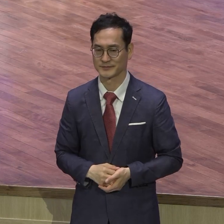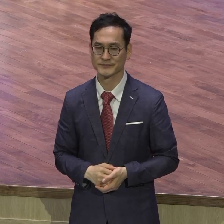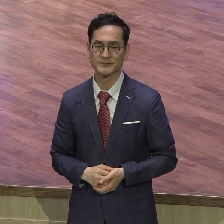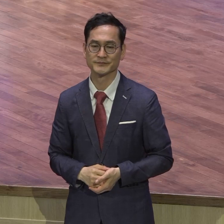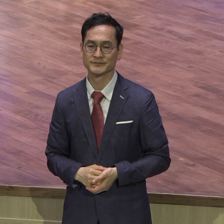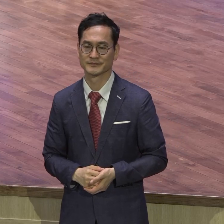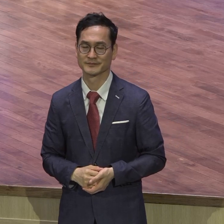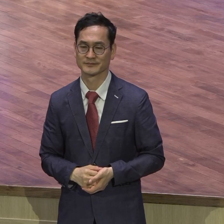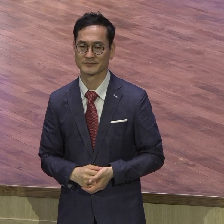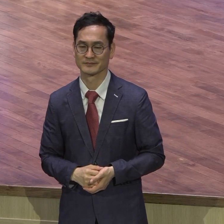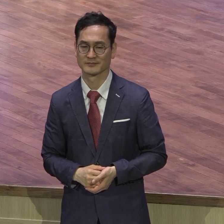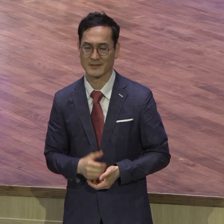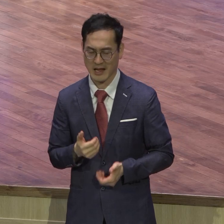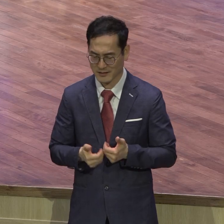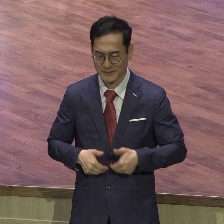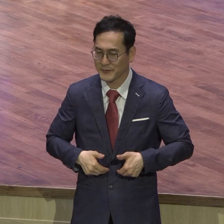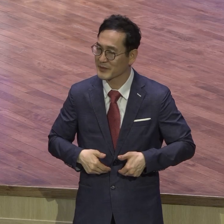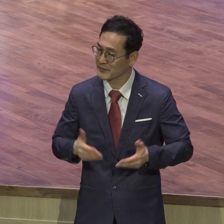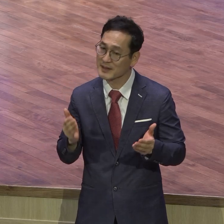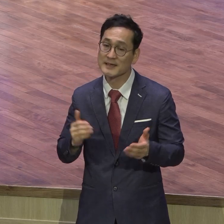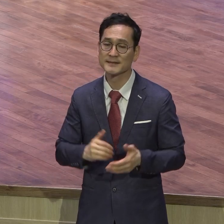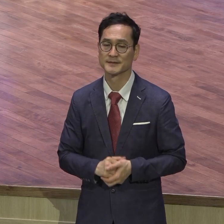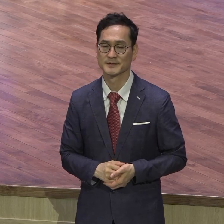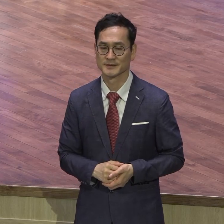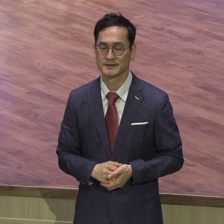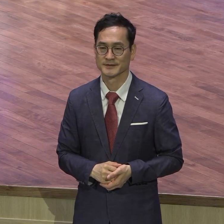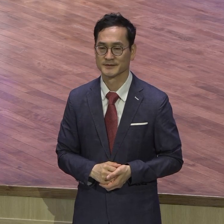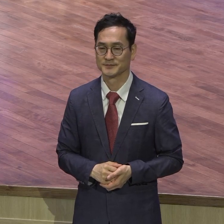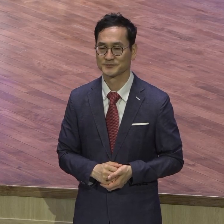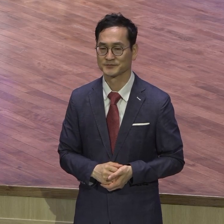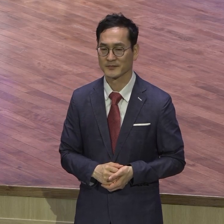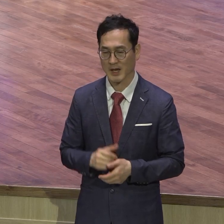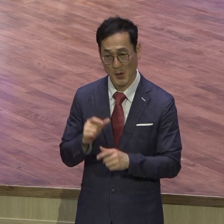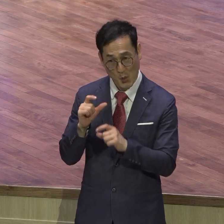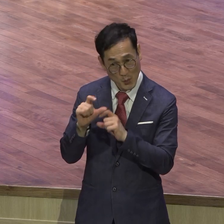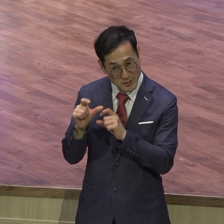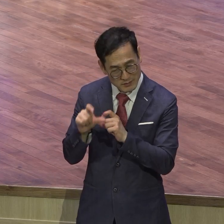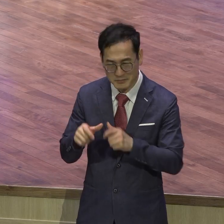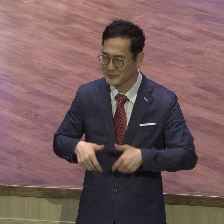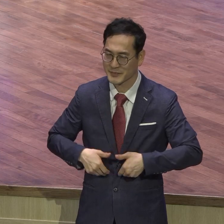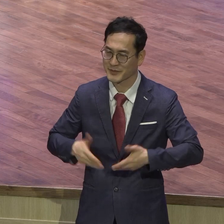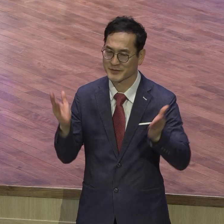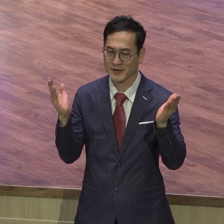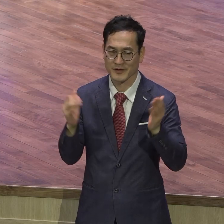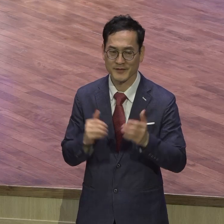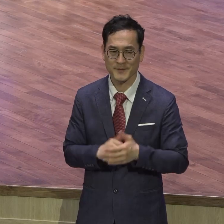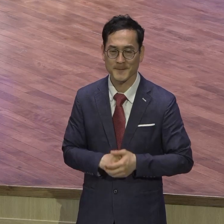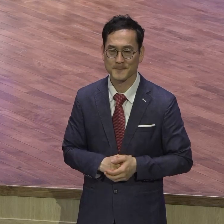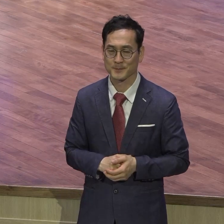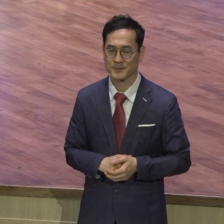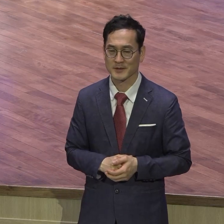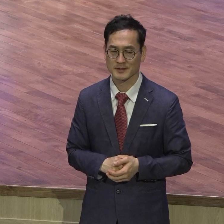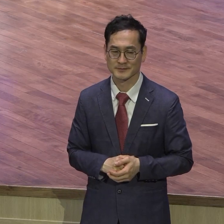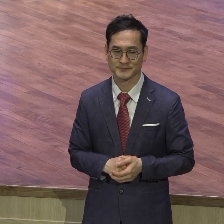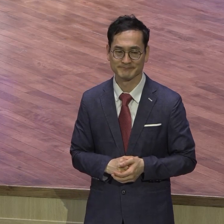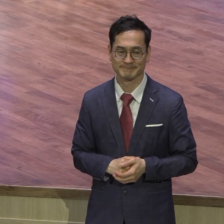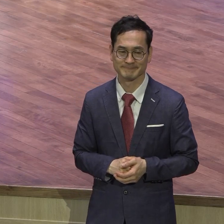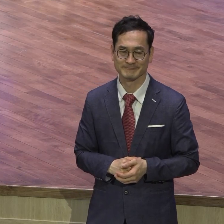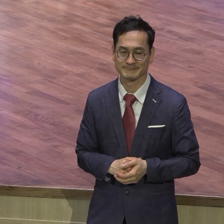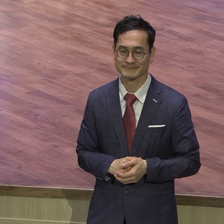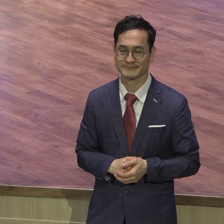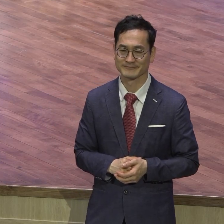무슨 갈등이 있어요 무슨 갈등이 무슨 갈등이 있습니까 무슨 고민이 있어요 무슨 여러분의 그렇게 무거운 짐이 있습니까